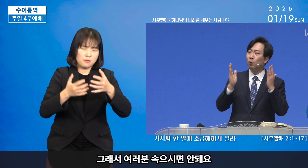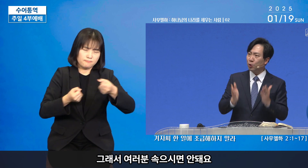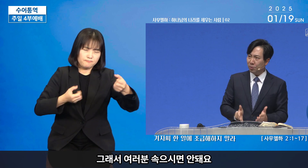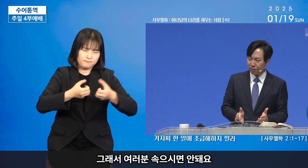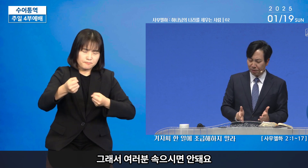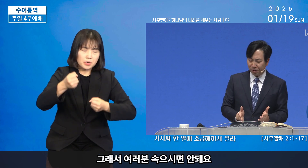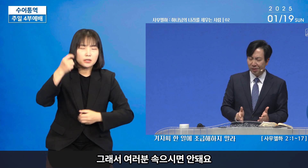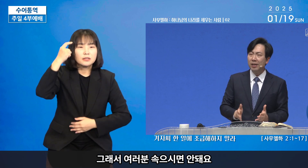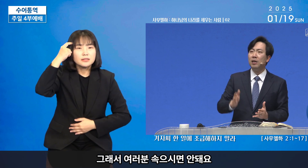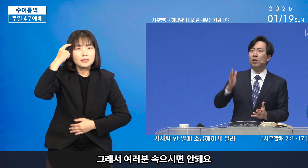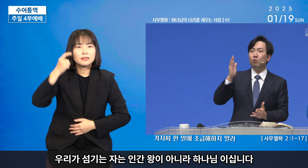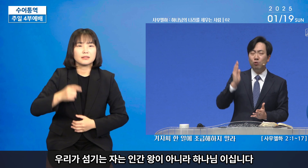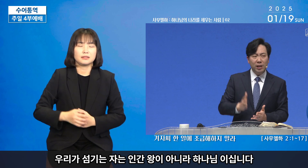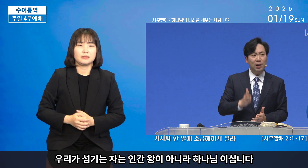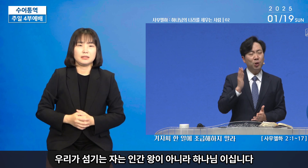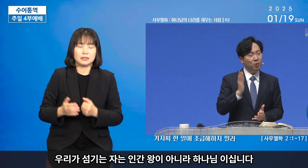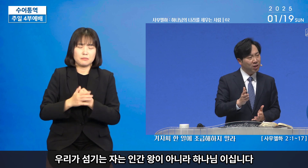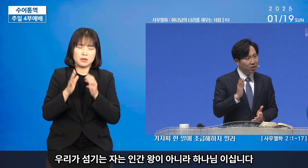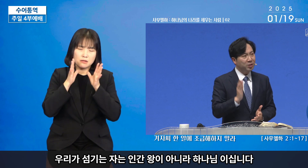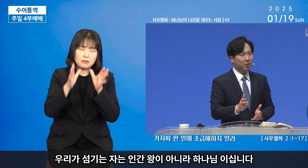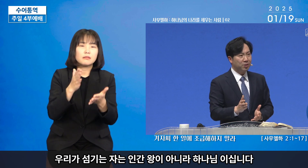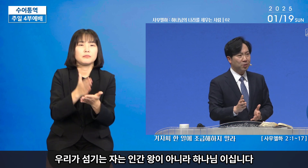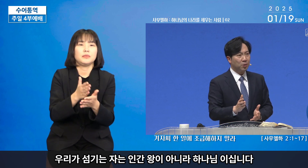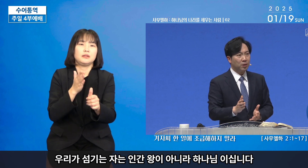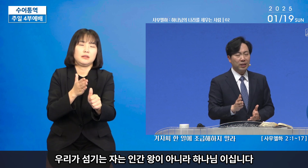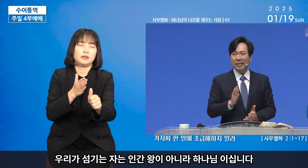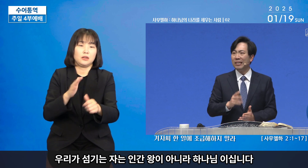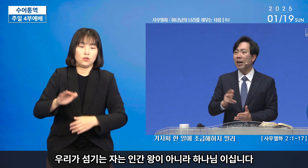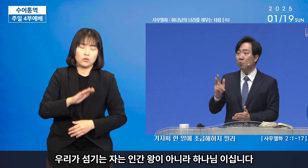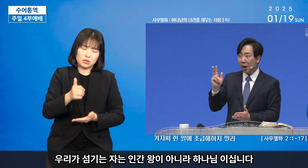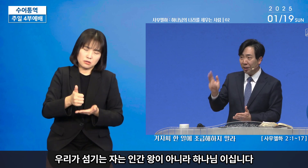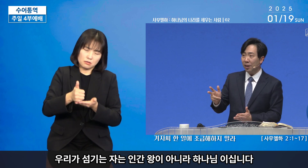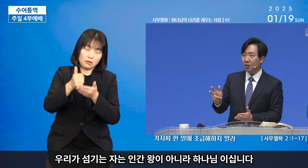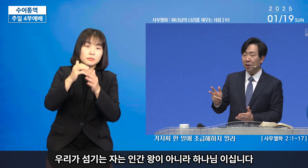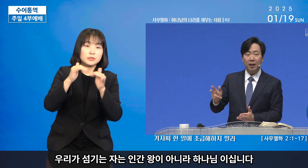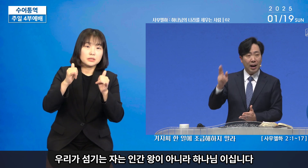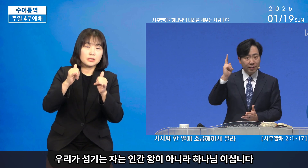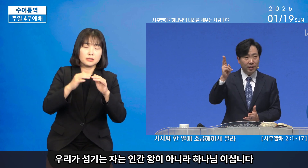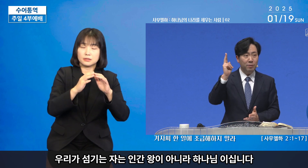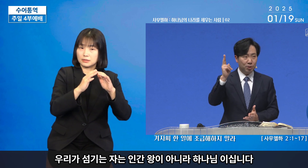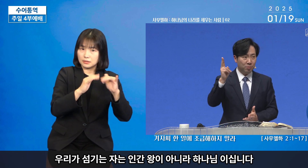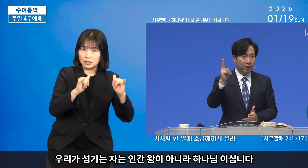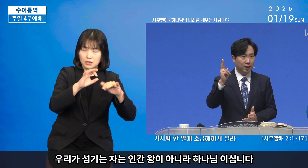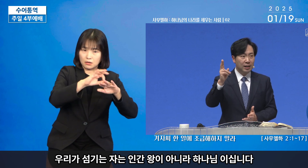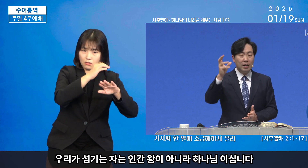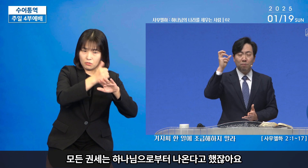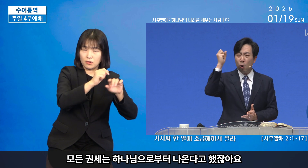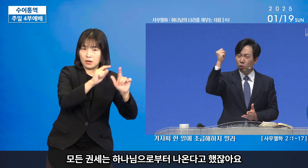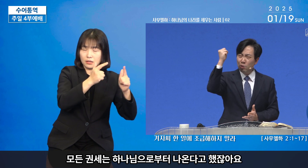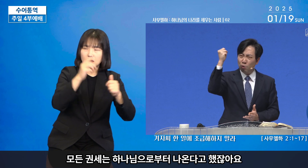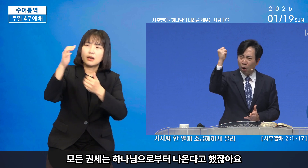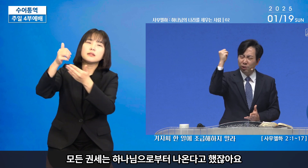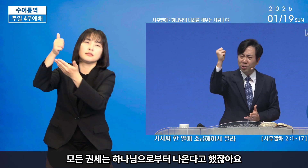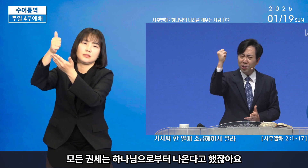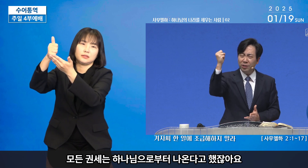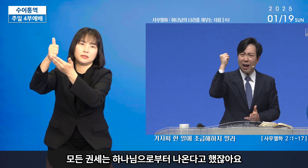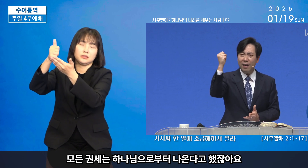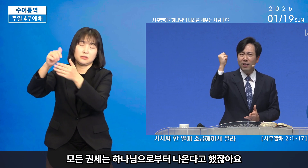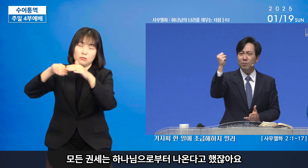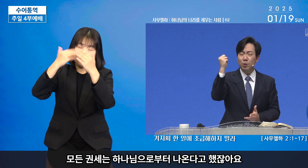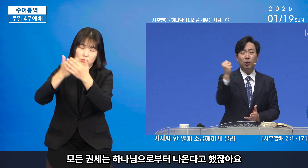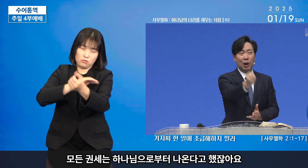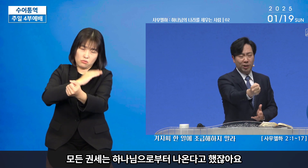여러분, 속으시면 안 돼요. 우리가 섬기는 자는 인간 왕이 아니라 하나님이십니다. 모든